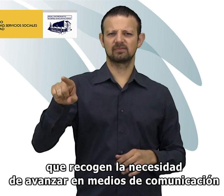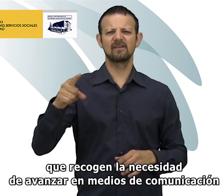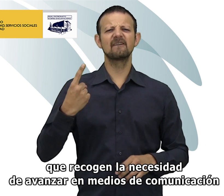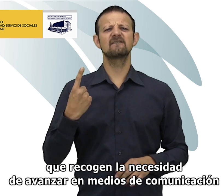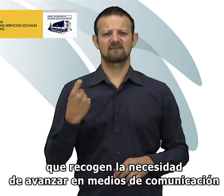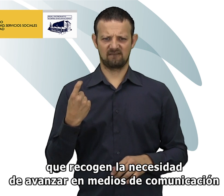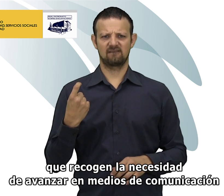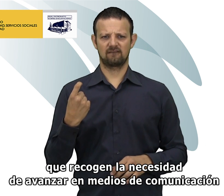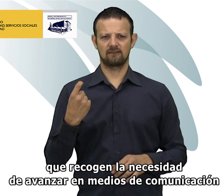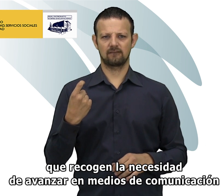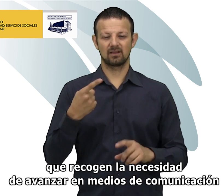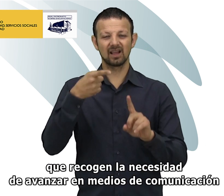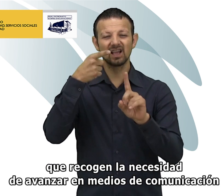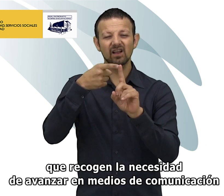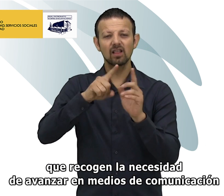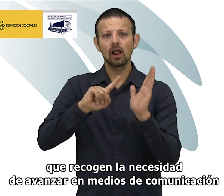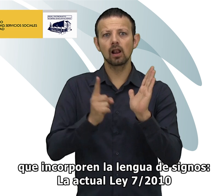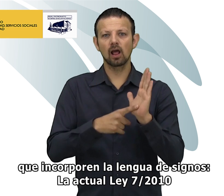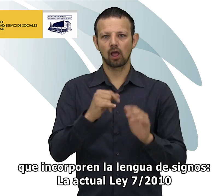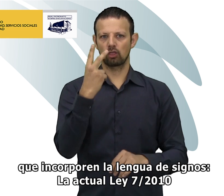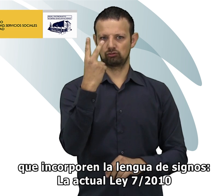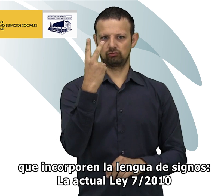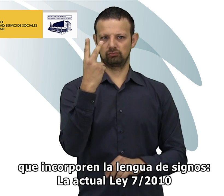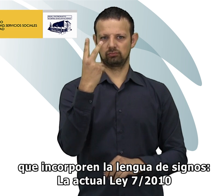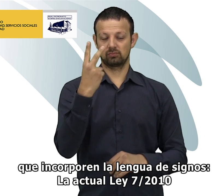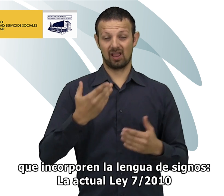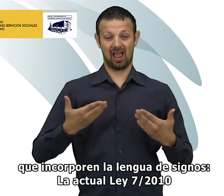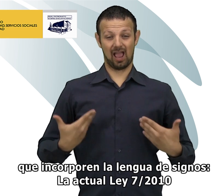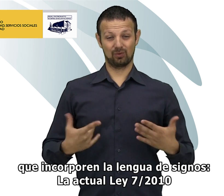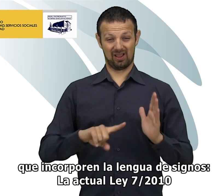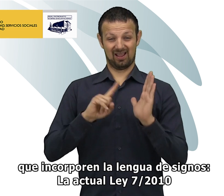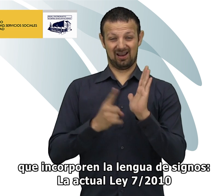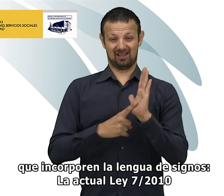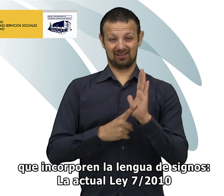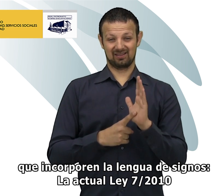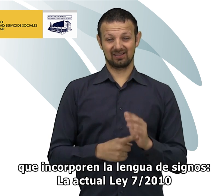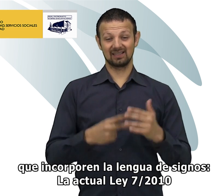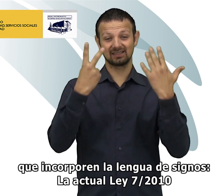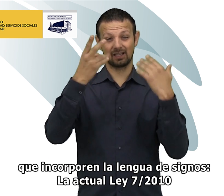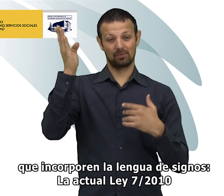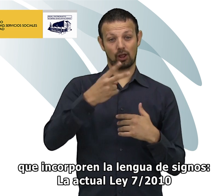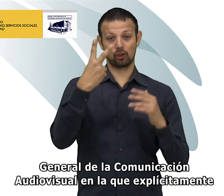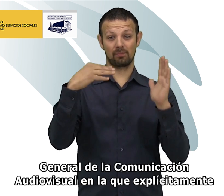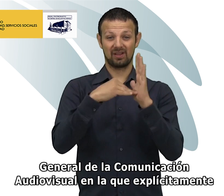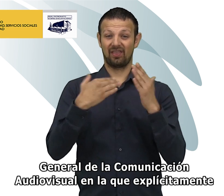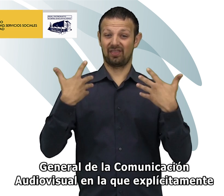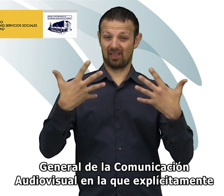en medios de comunicación que incorporen la lengua de signos. La actual Ley 7/2010 General de la